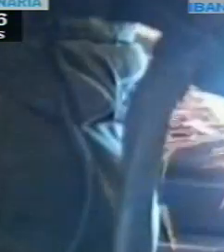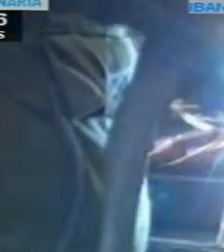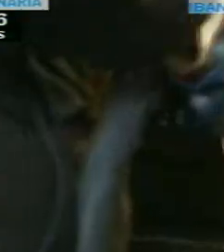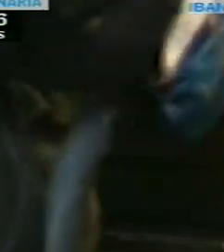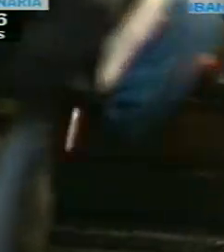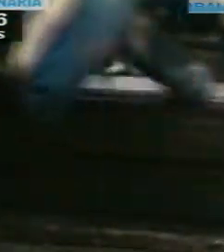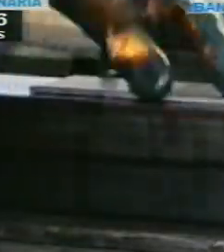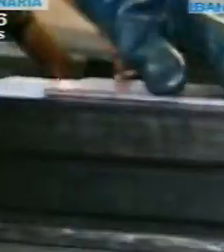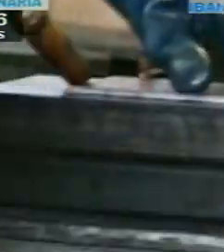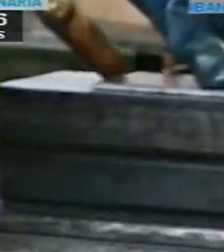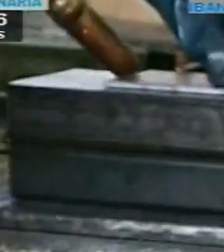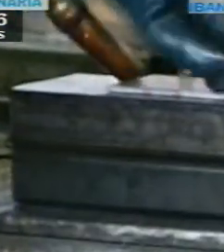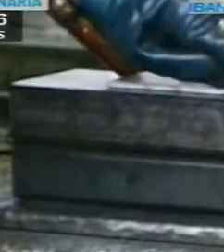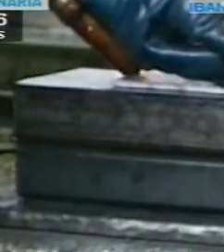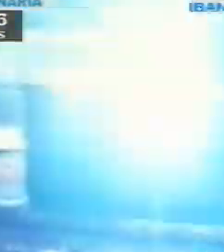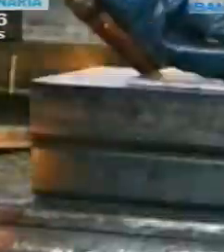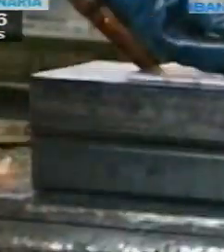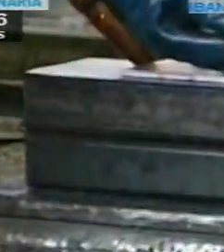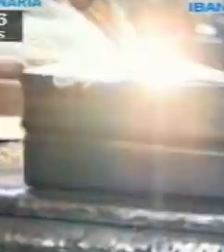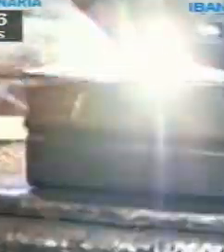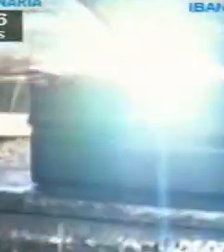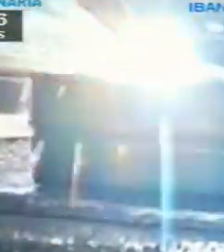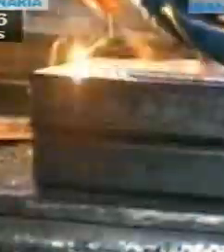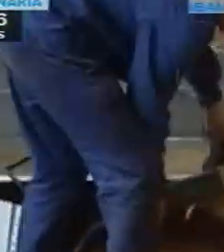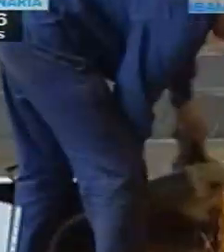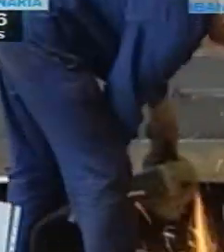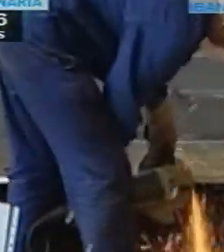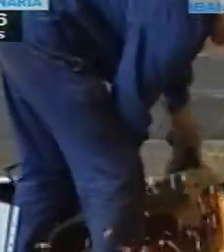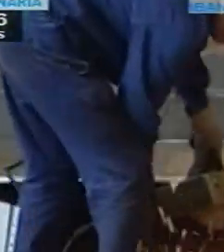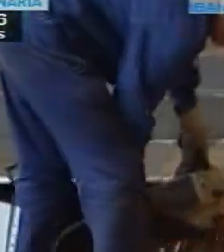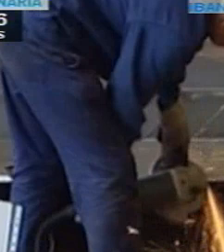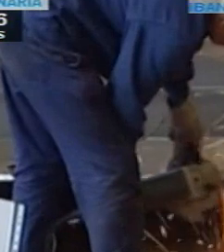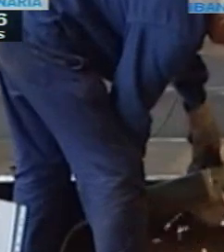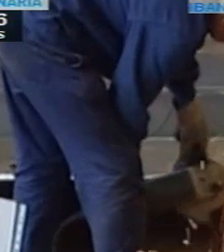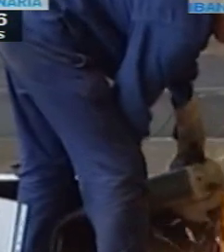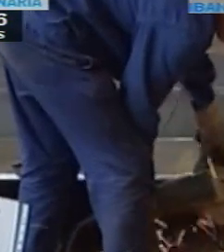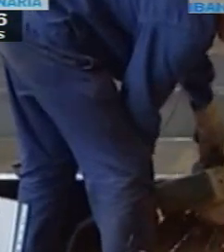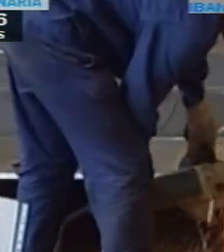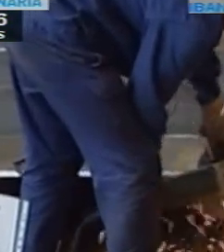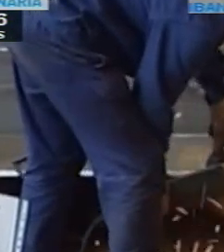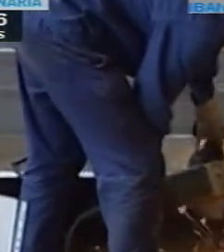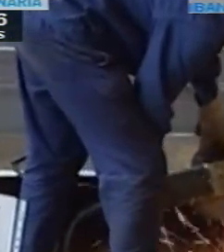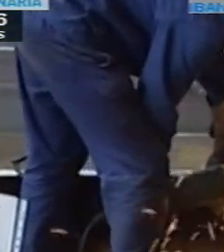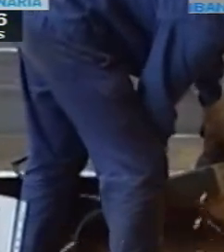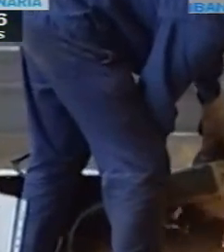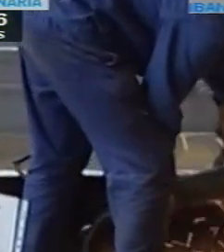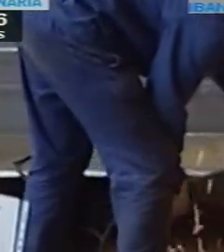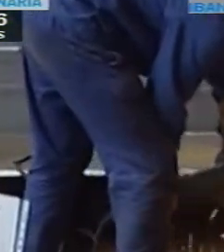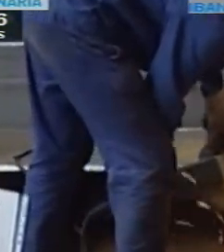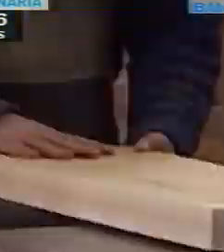manuale in questione, il cui esito è stato molto importante ai fini della rilevazione della positività